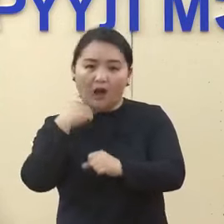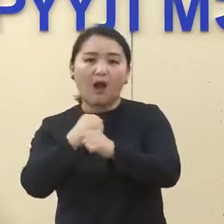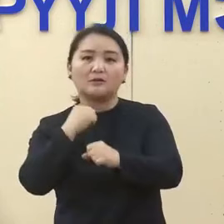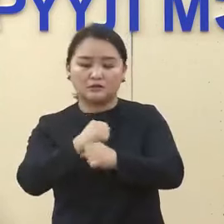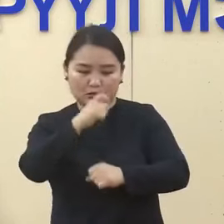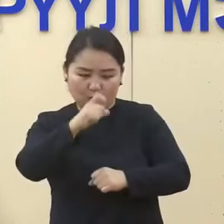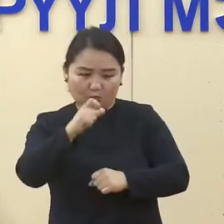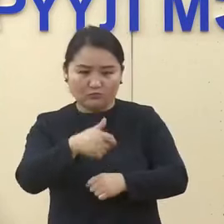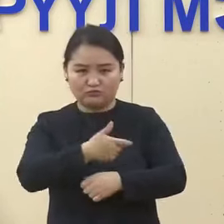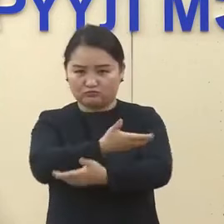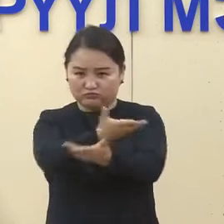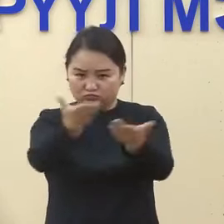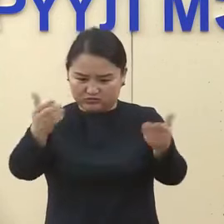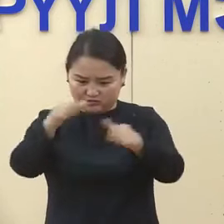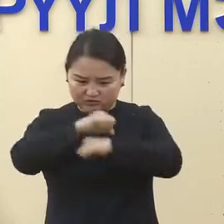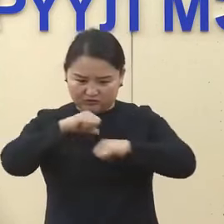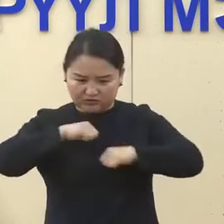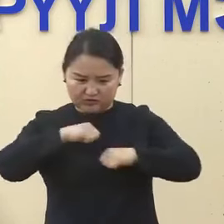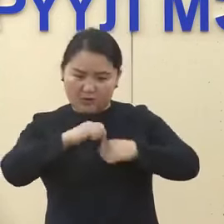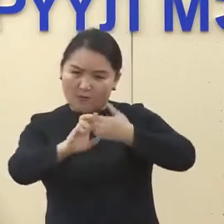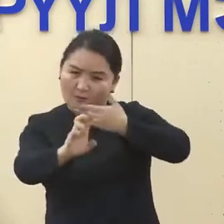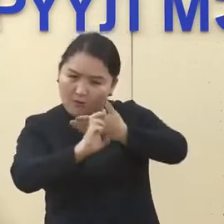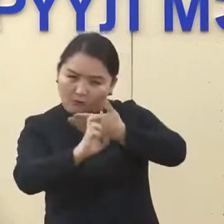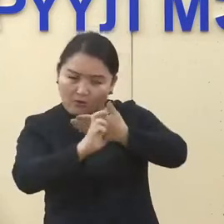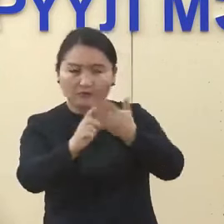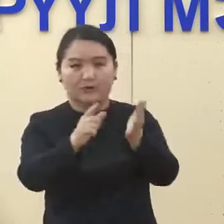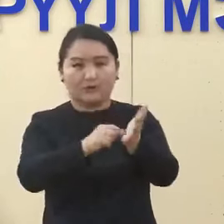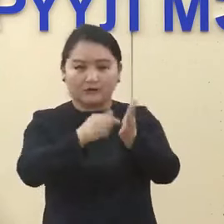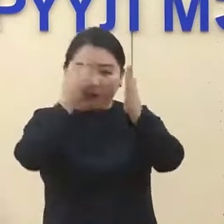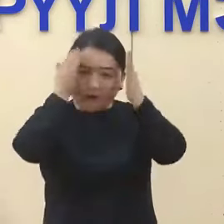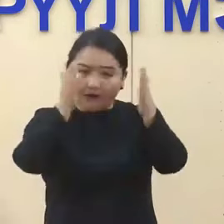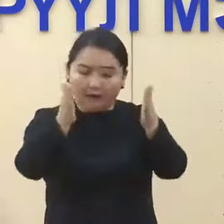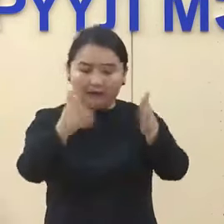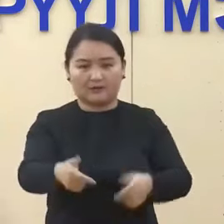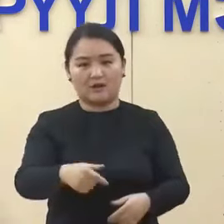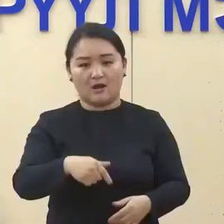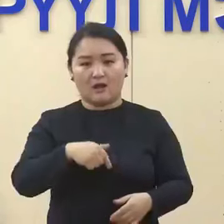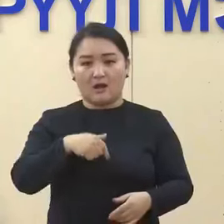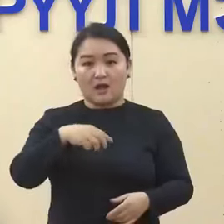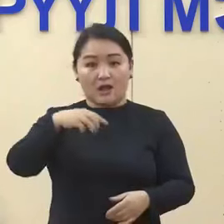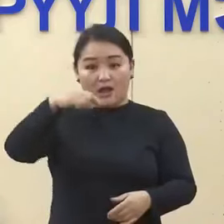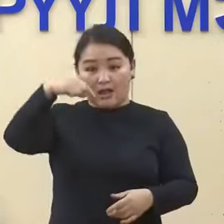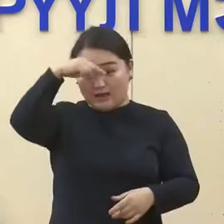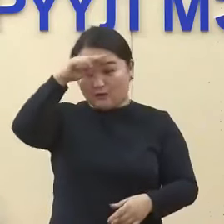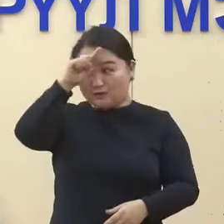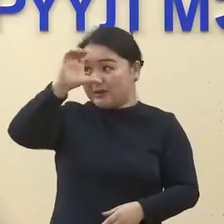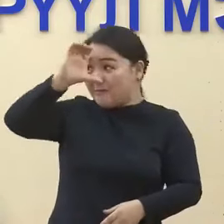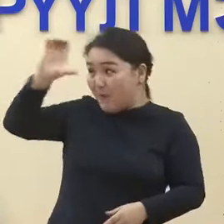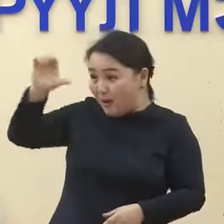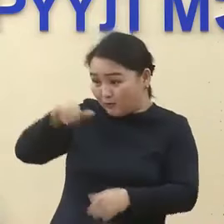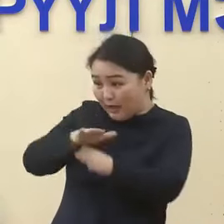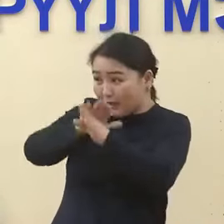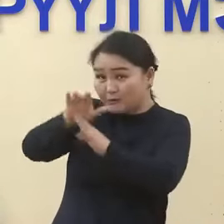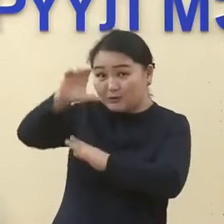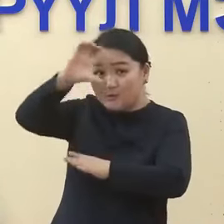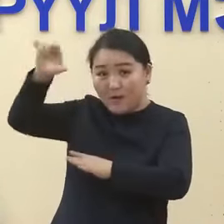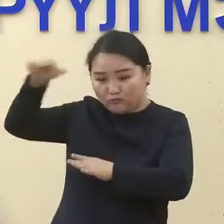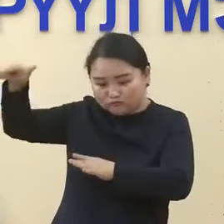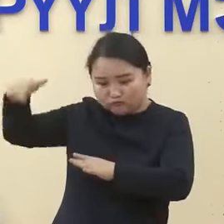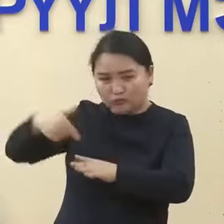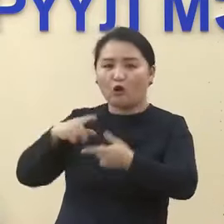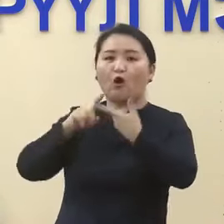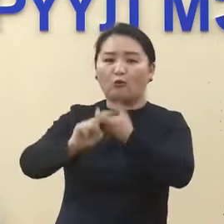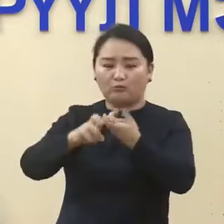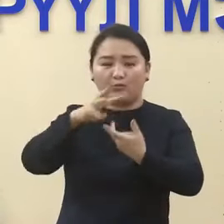сэрэмжтэй анхааралтай байхыг хүсэж байна. Хэрэглэгчид эрүүл мэндийн байгууллагаас мэдээлэл зөвлөмж авах хэрэгтэй. Эрүүл мэндийн байгууллагууд